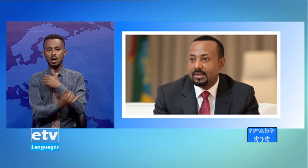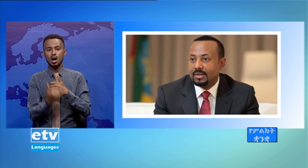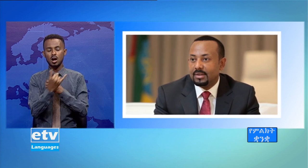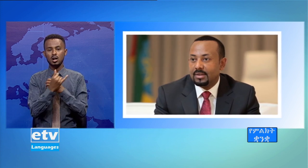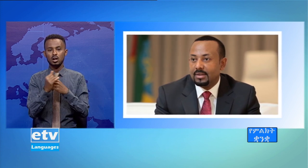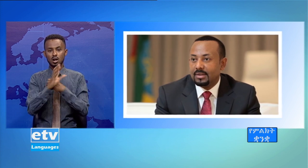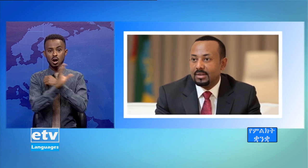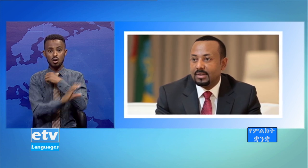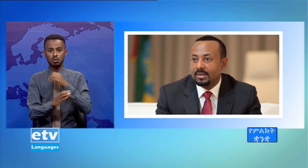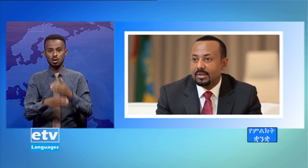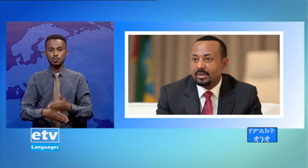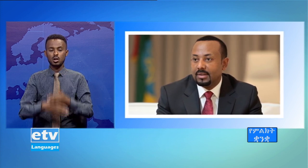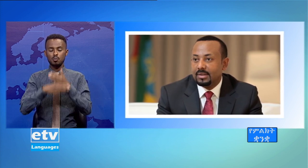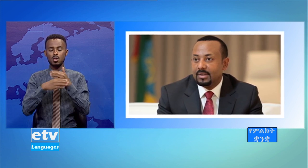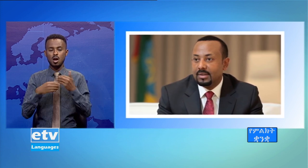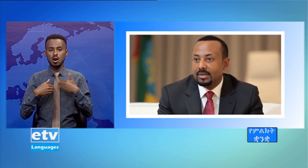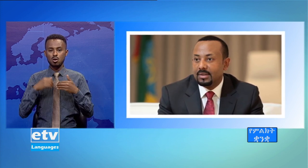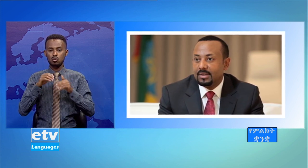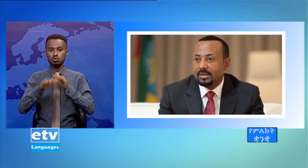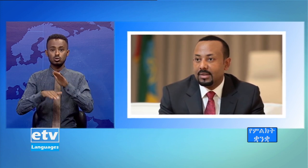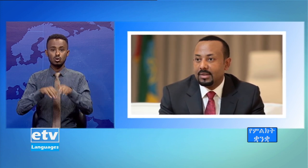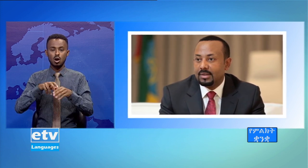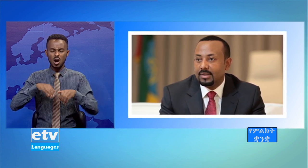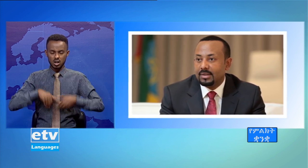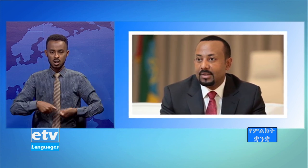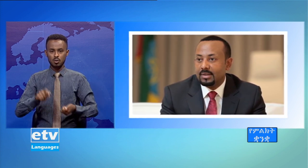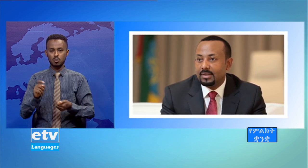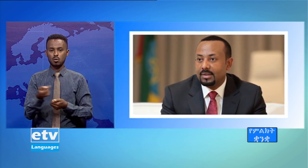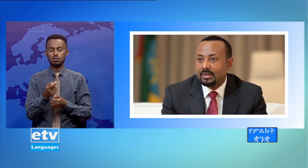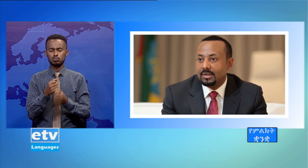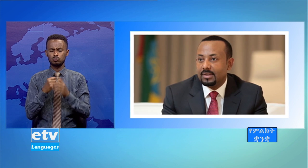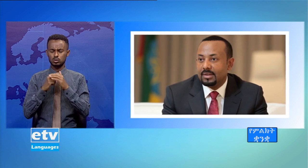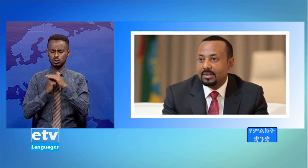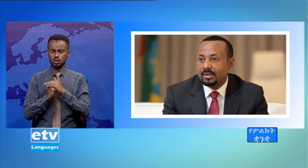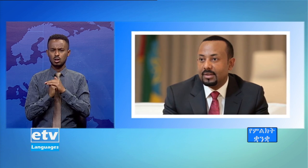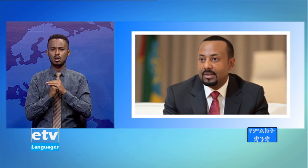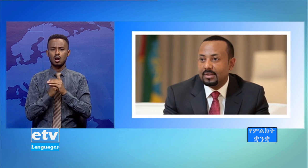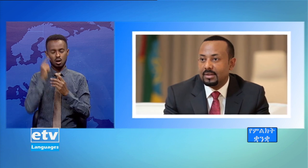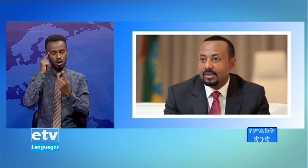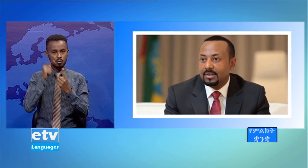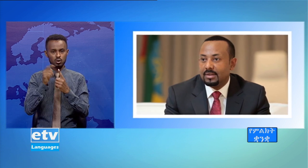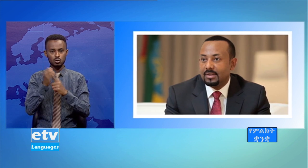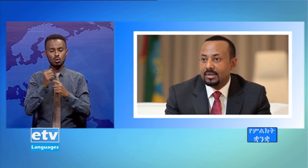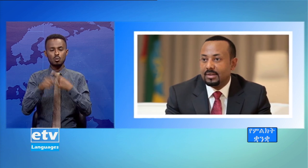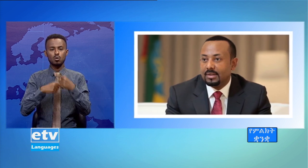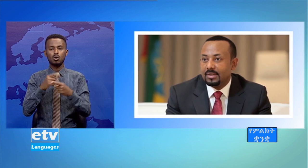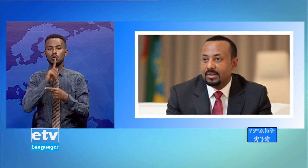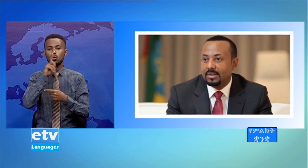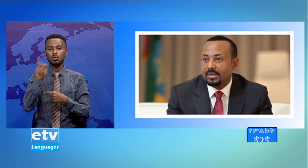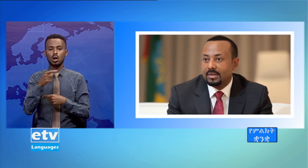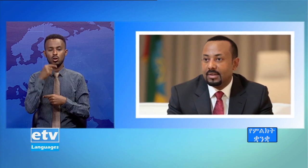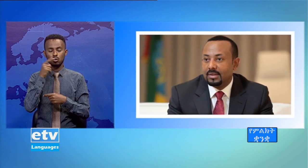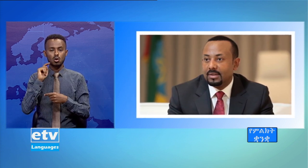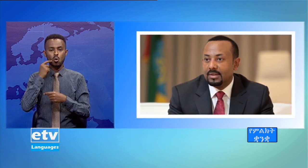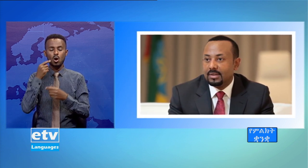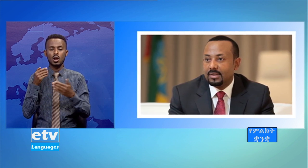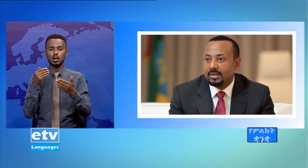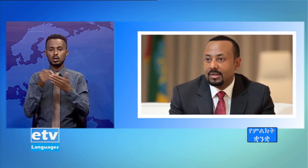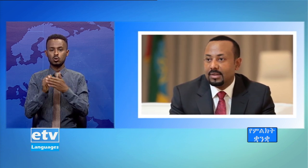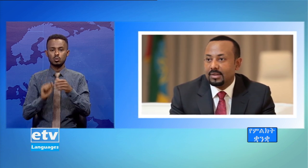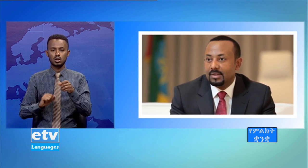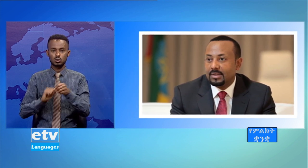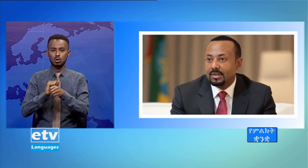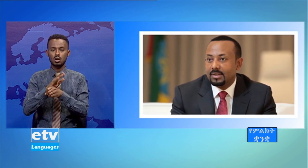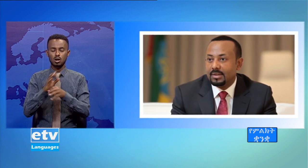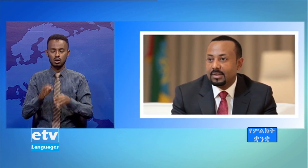አህጉርን ለመገንባት ያለው ጉዞ አድካሚ ቢሆንም የጸና ርዕይን ይዞ በመጓዝ እውን ይሆናል ስትል የእንኳን አደረሳችሁ